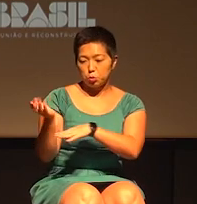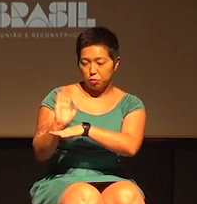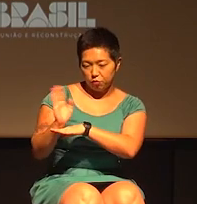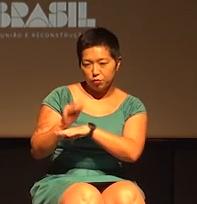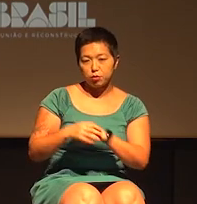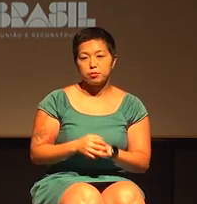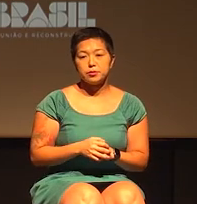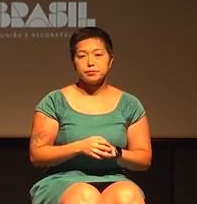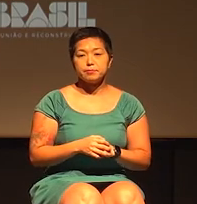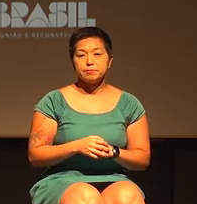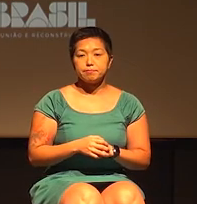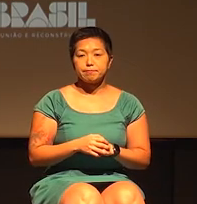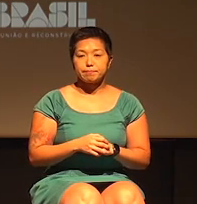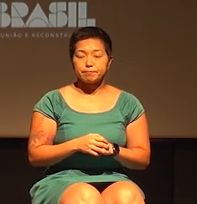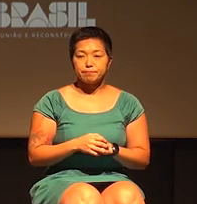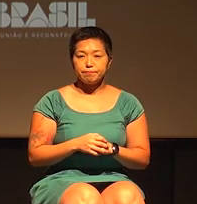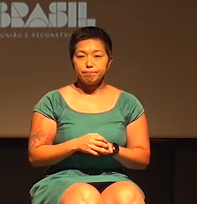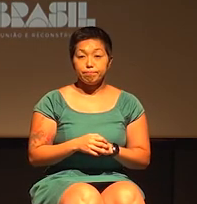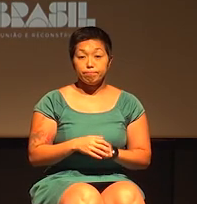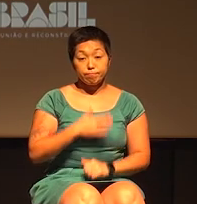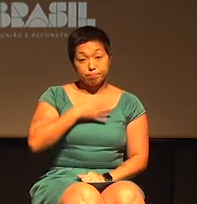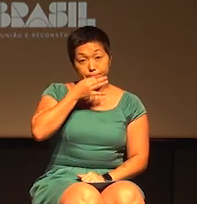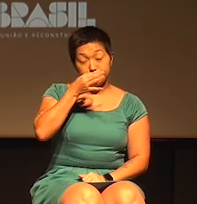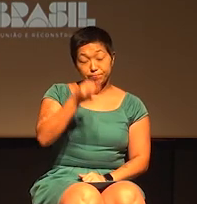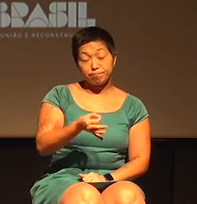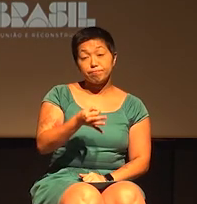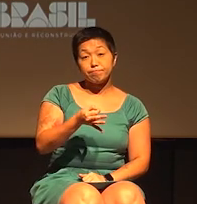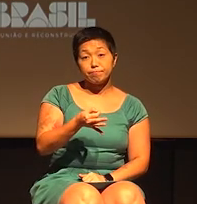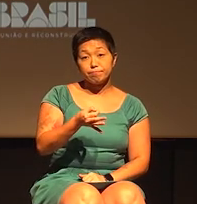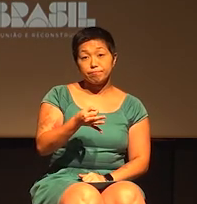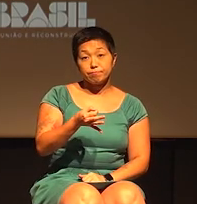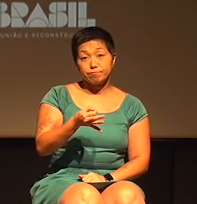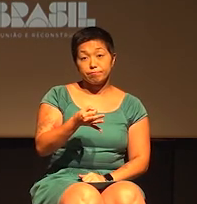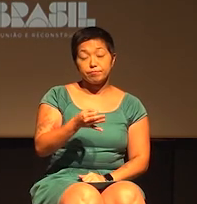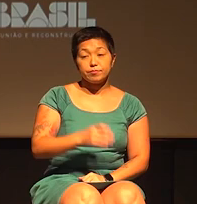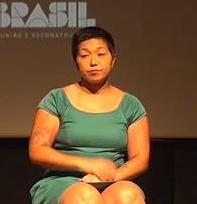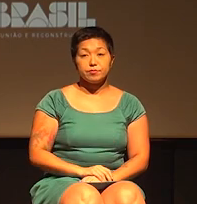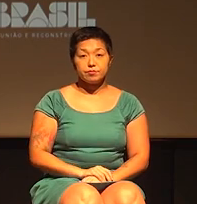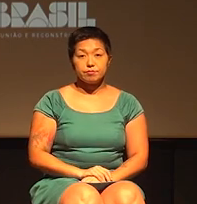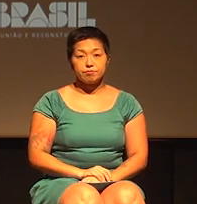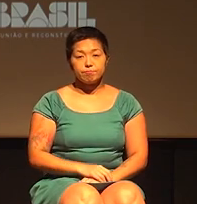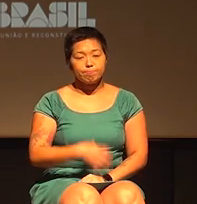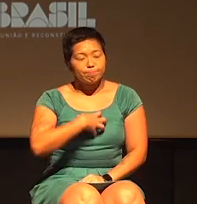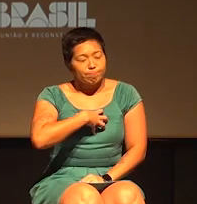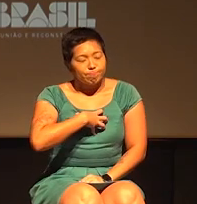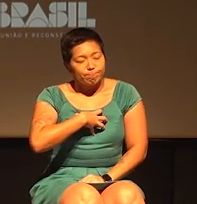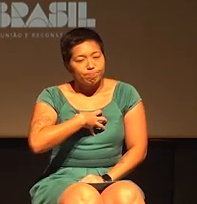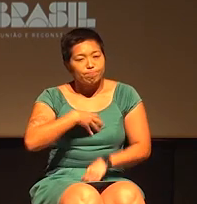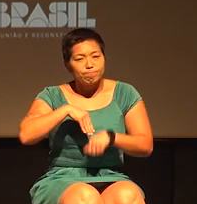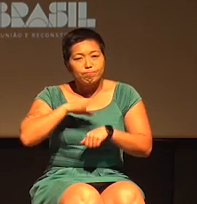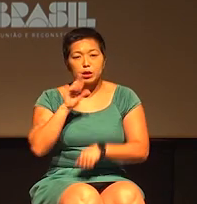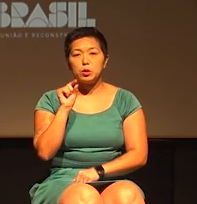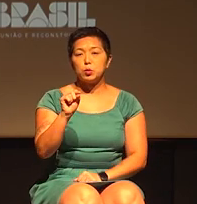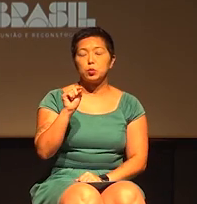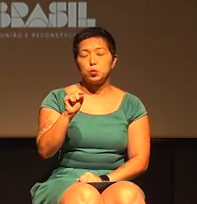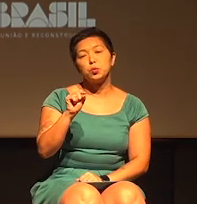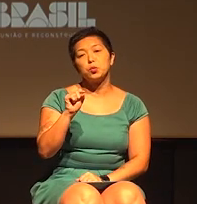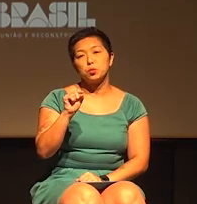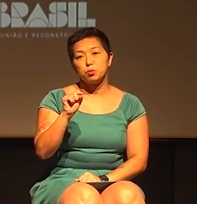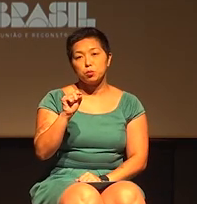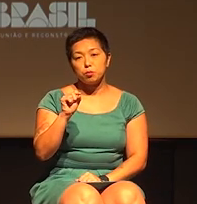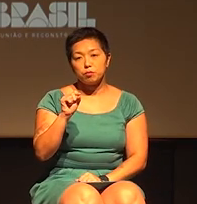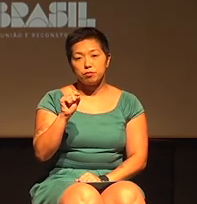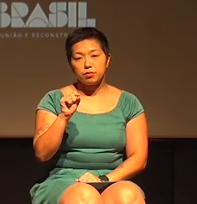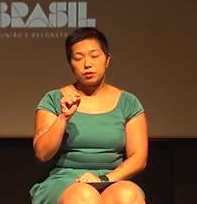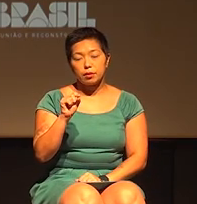né Eh para mim acho que a o que mais pega assim É ver é